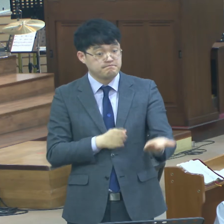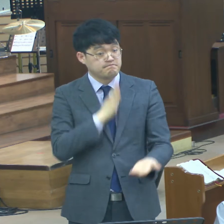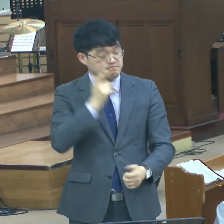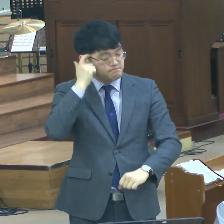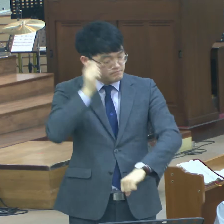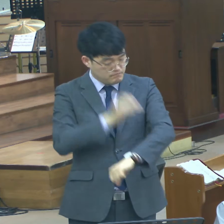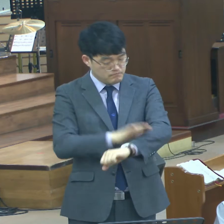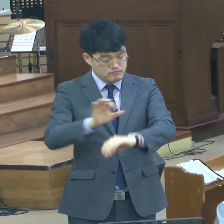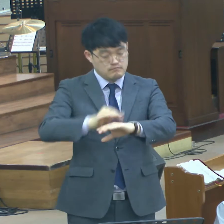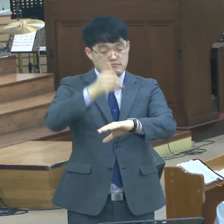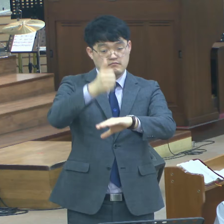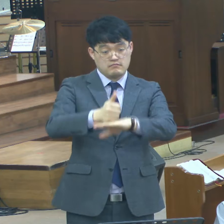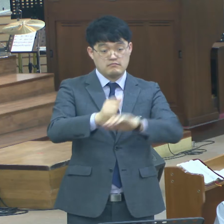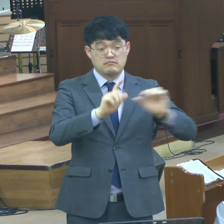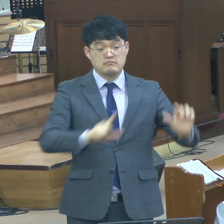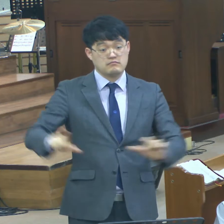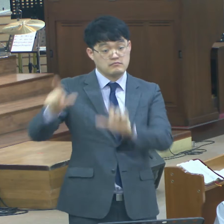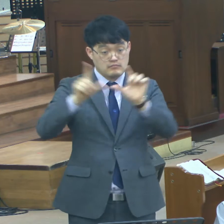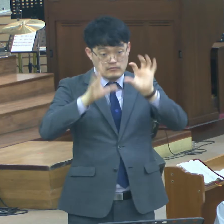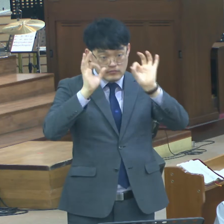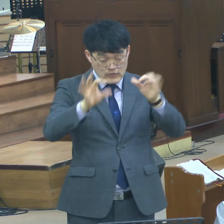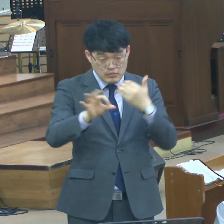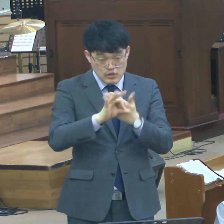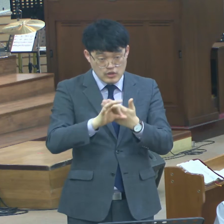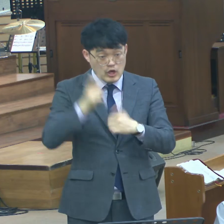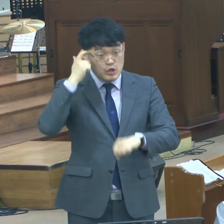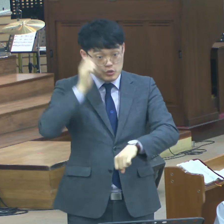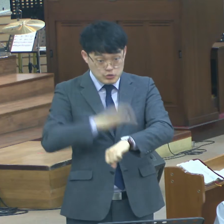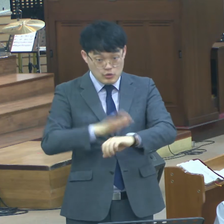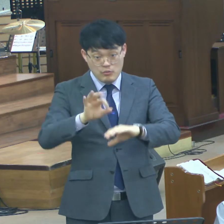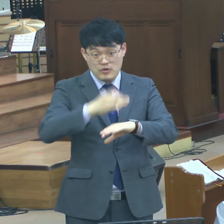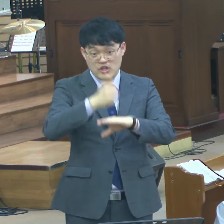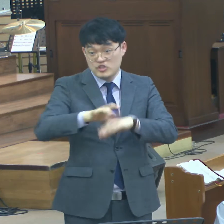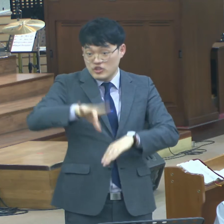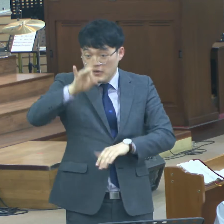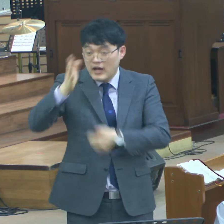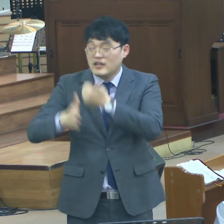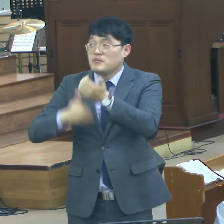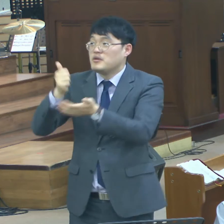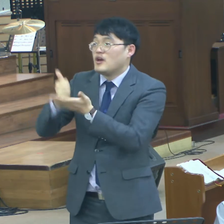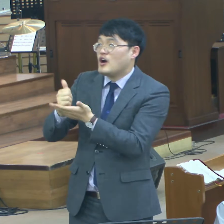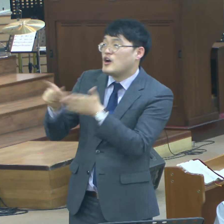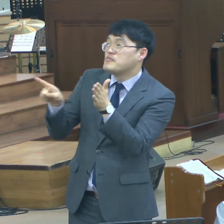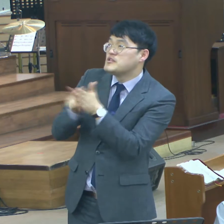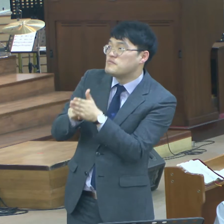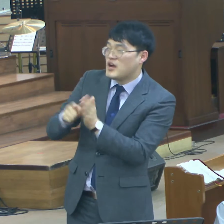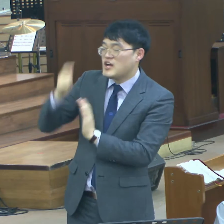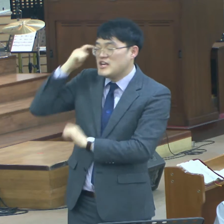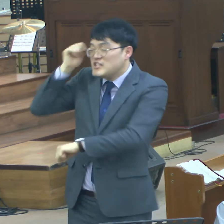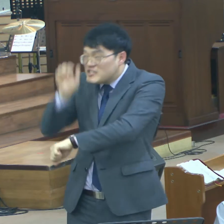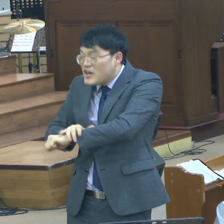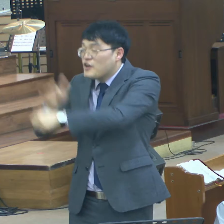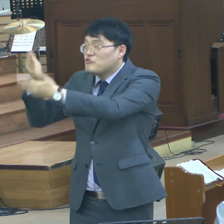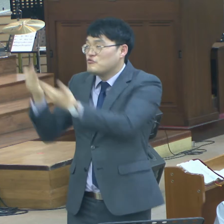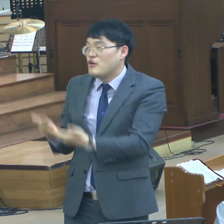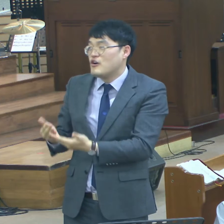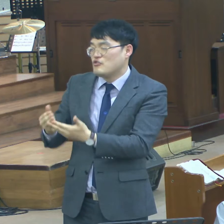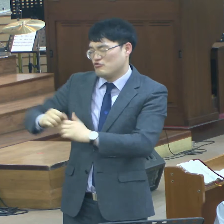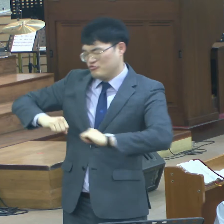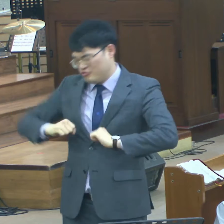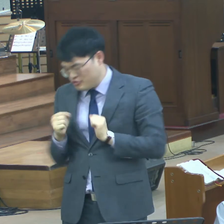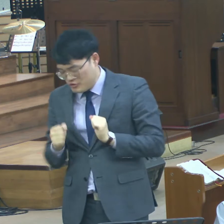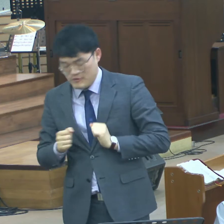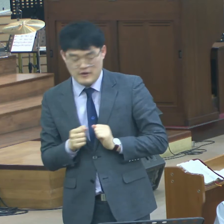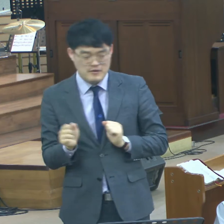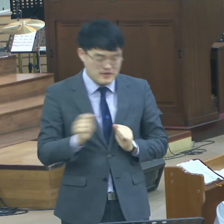솔로몬은 성전을 지을 때는 정말 열정을 가졌고 순수했고 하나님 앞에 마음을 다했어요. 그런데 그 이후에 또